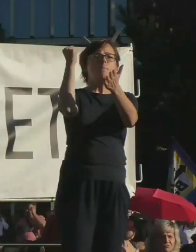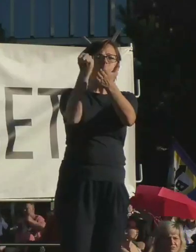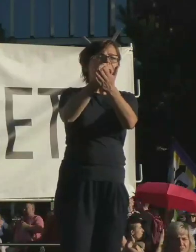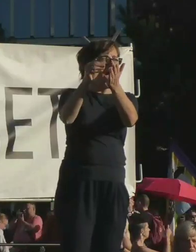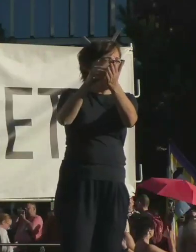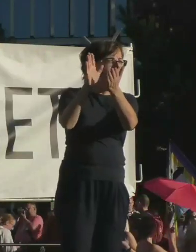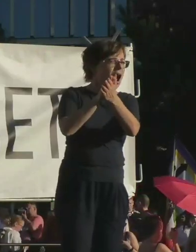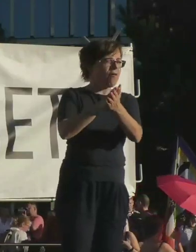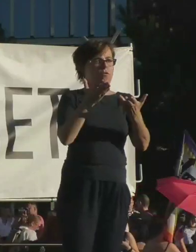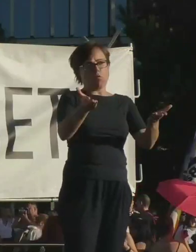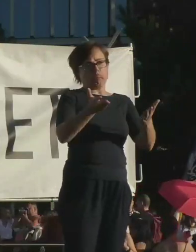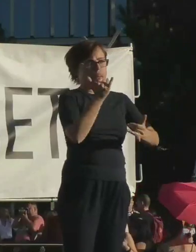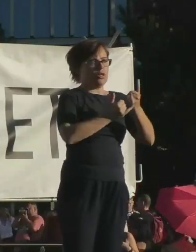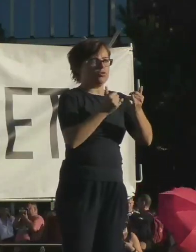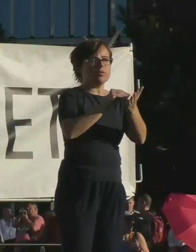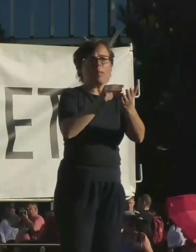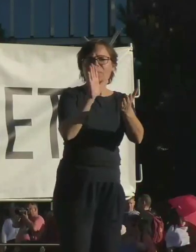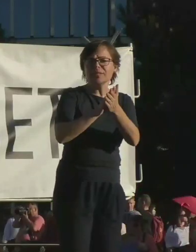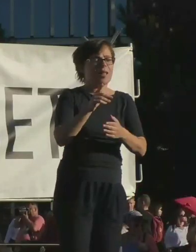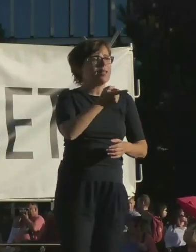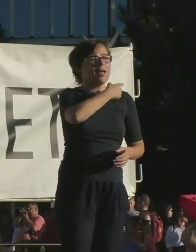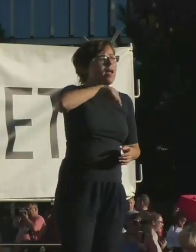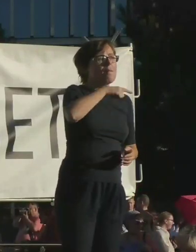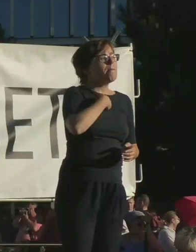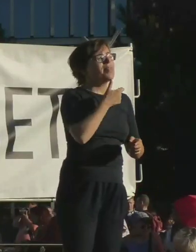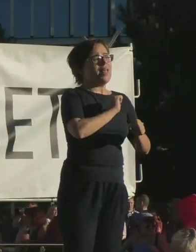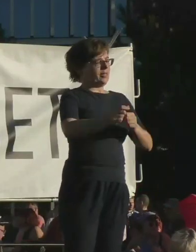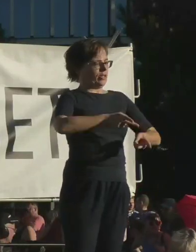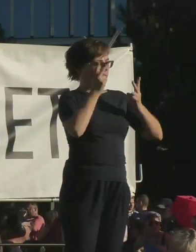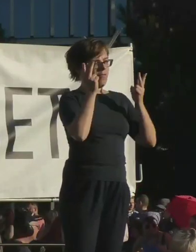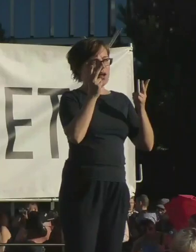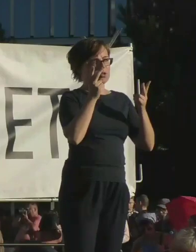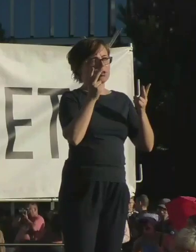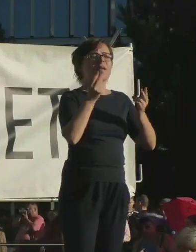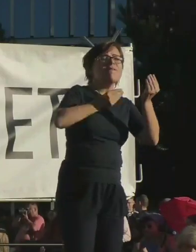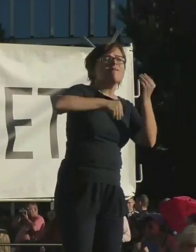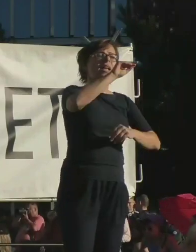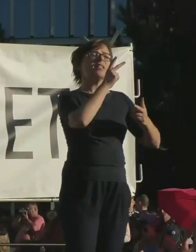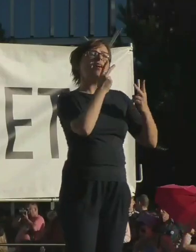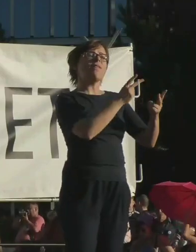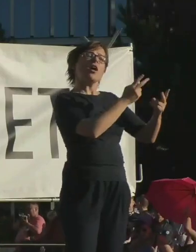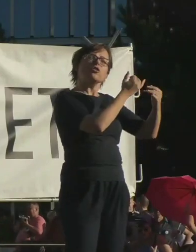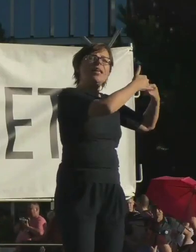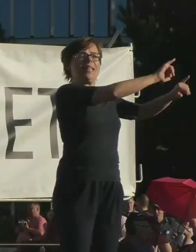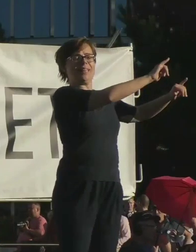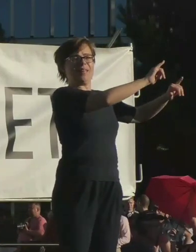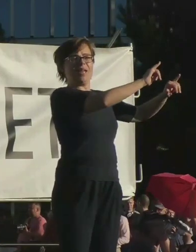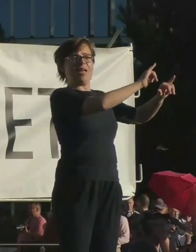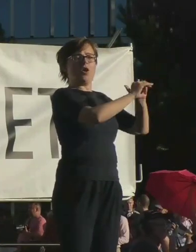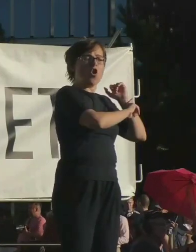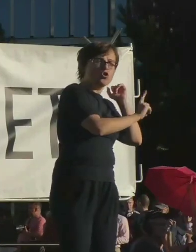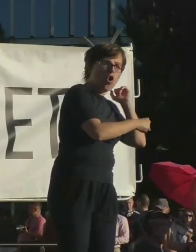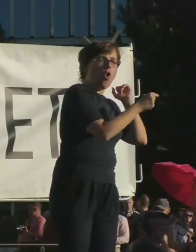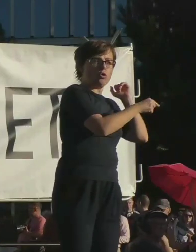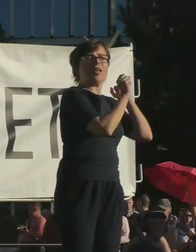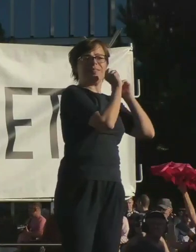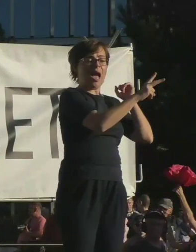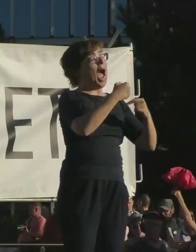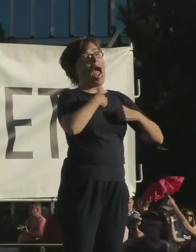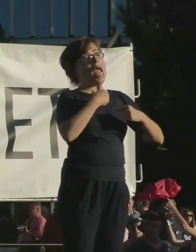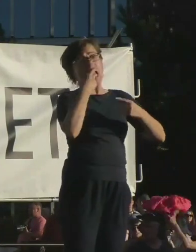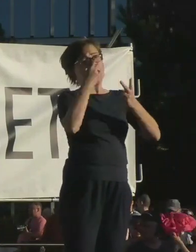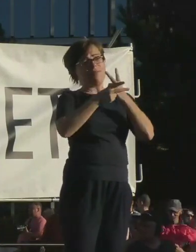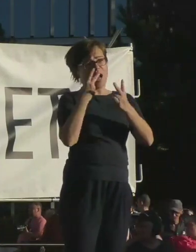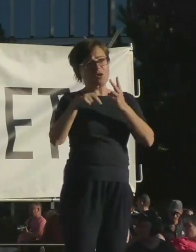prawo, które mówi nam, że nie jesteśmy ważne, że ważniejsze jest wszystko inne, ciąża, ale nie